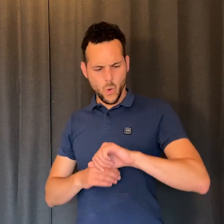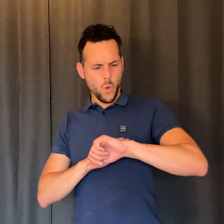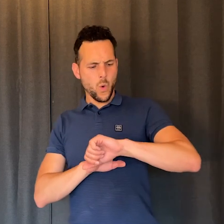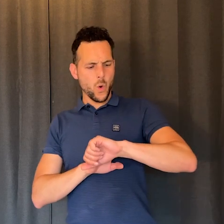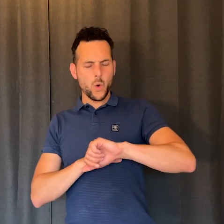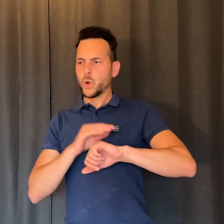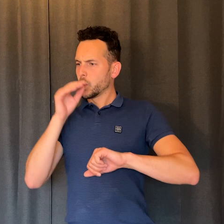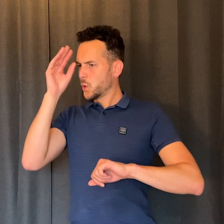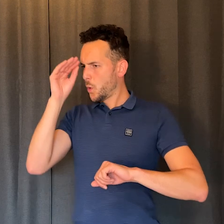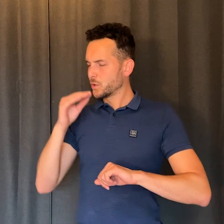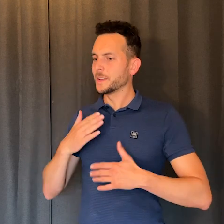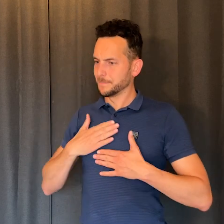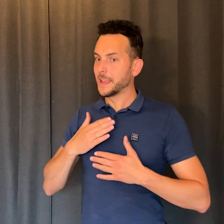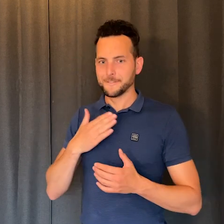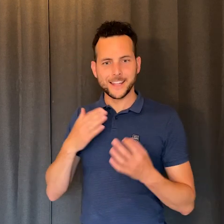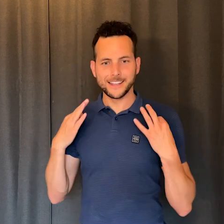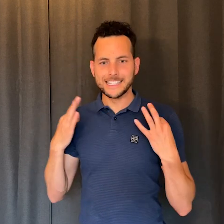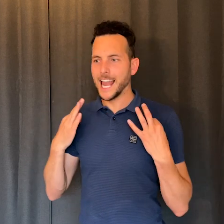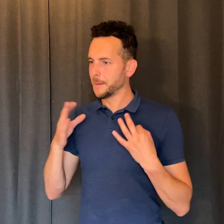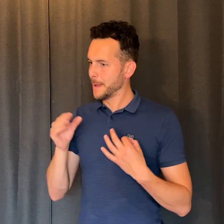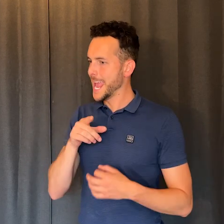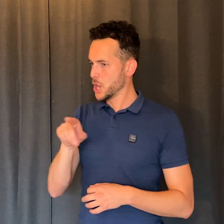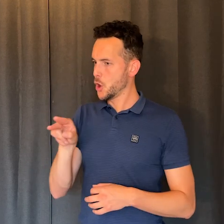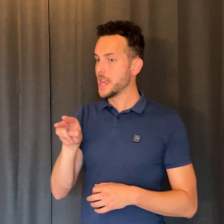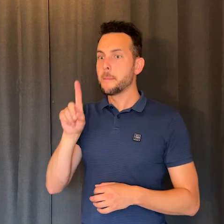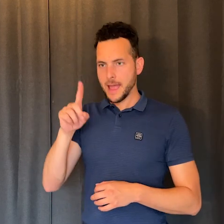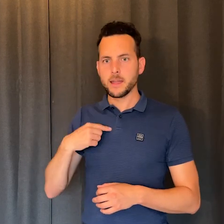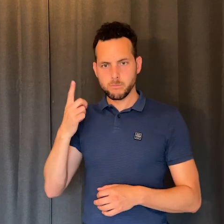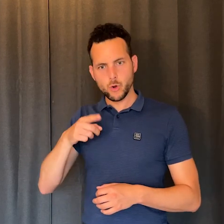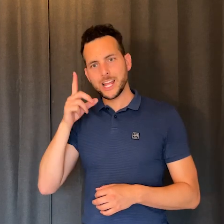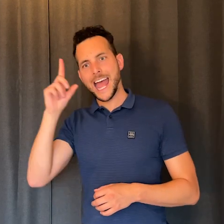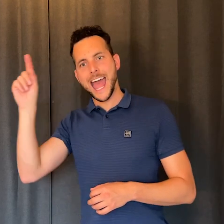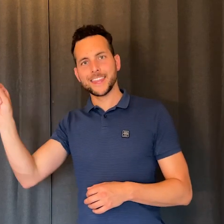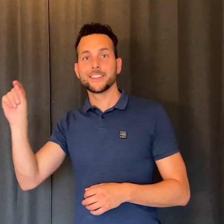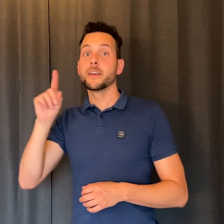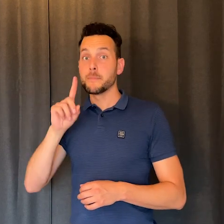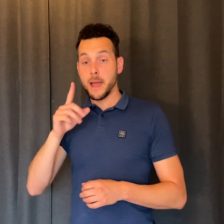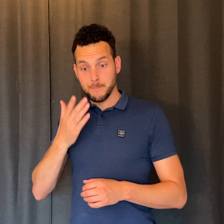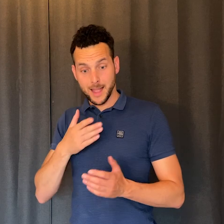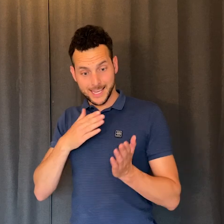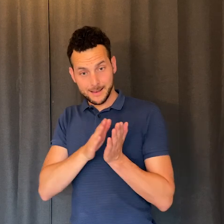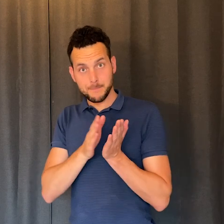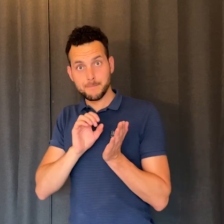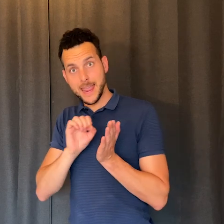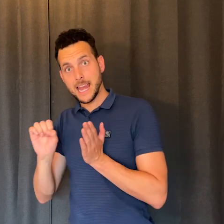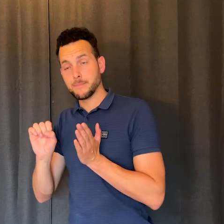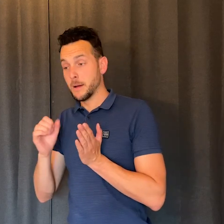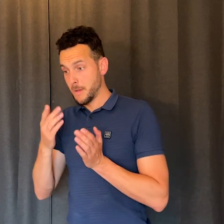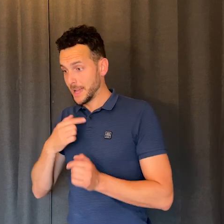jongens, kijk toch eens. Ik vind het super gezellig bij jullie, maar ik moet echt gaan. Oh. Ik moet echt gaan. Maar mag ik deze meenemen? Ja, zeker.